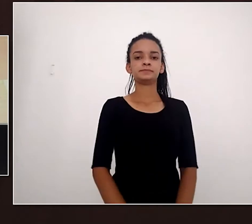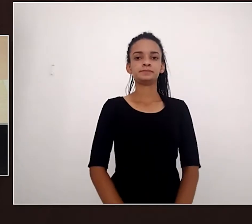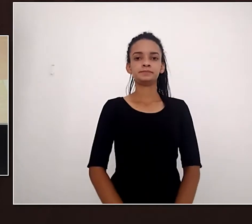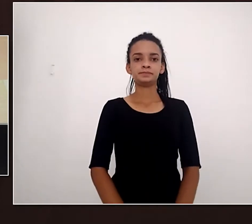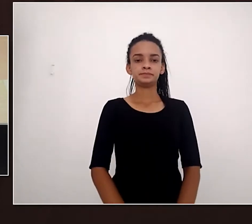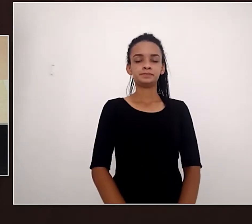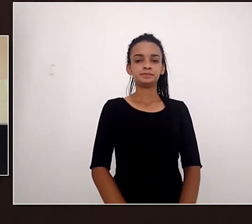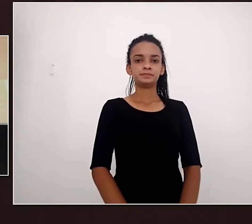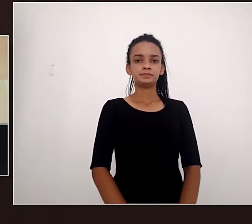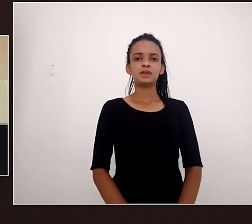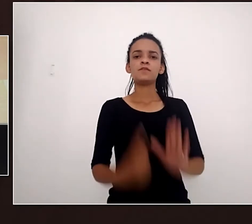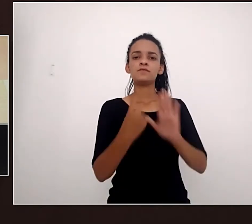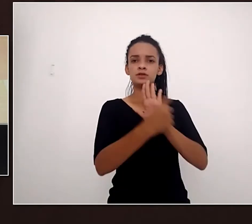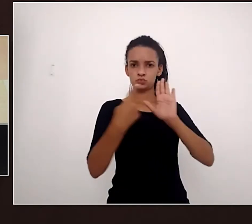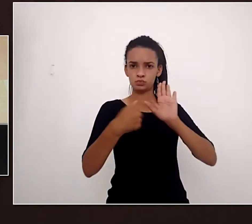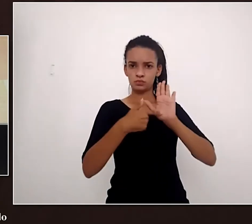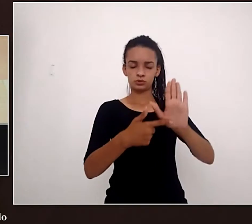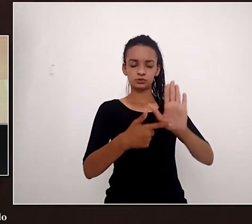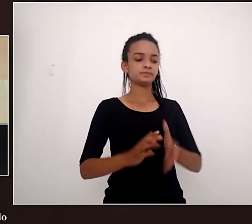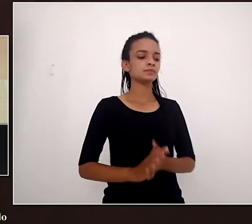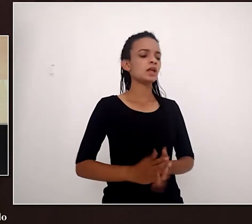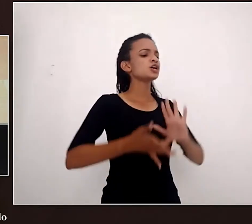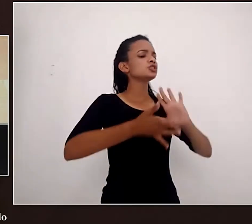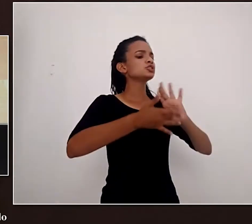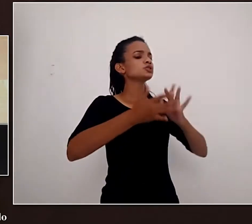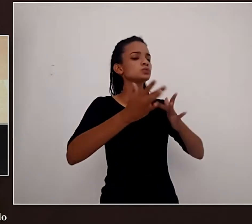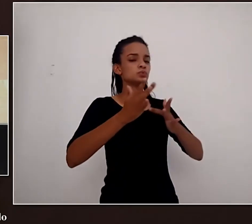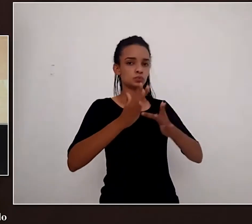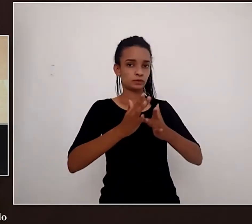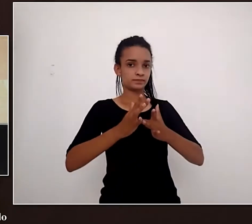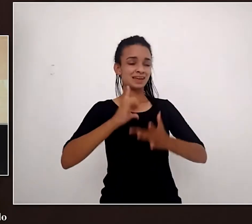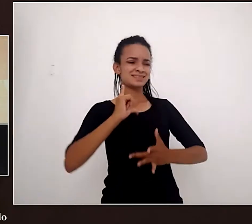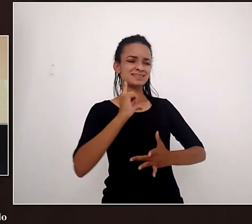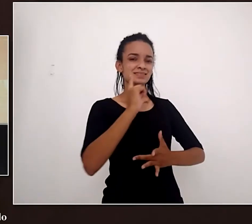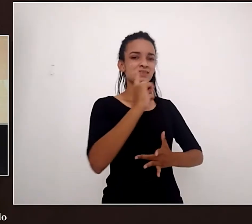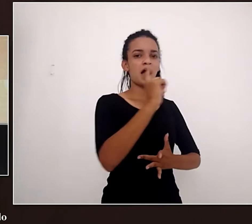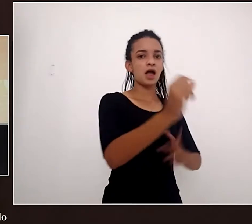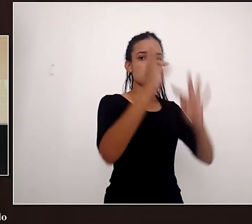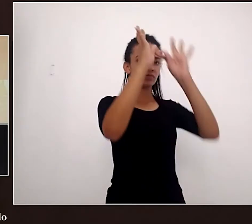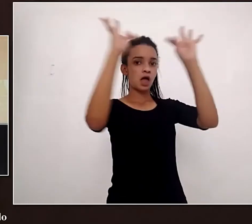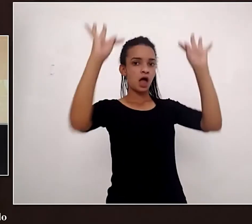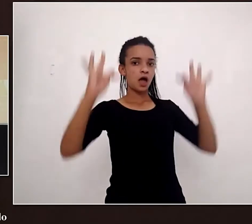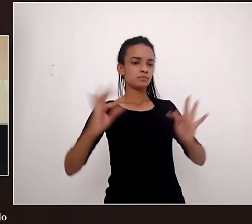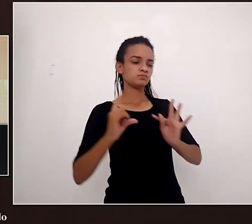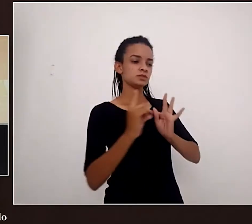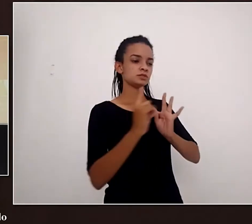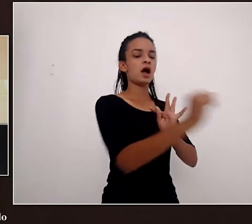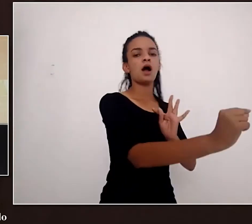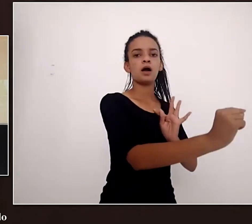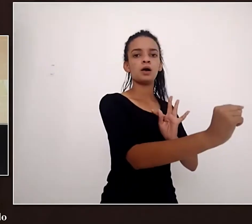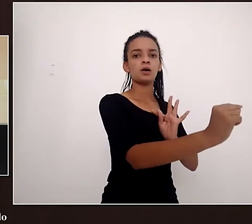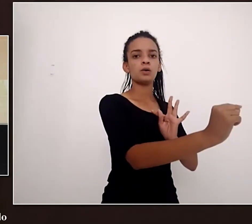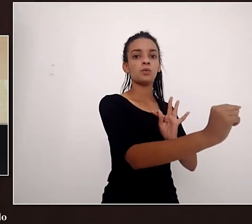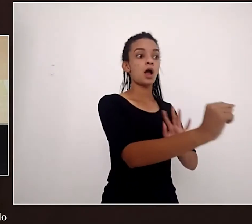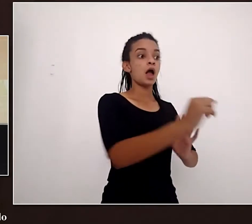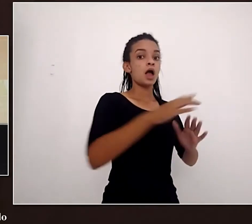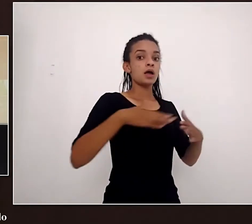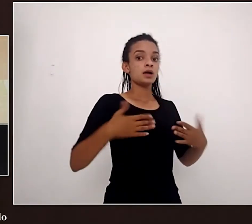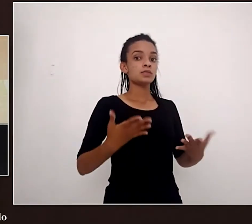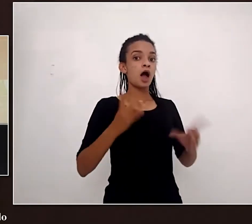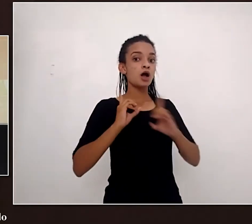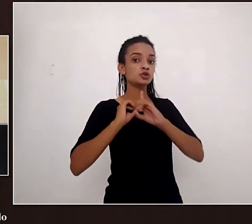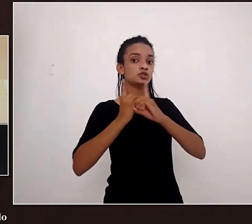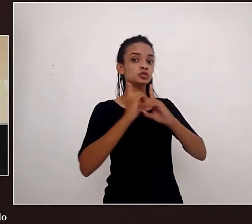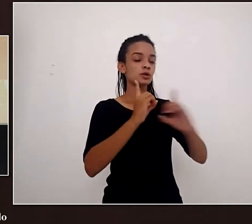Versículo 1 diz assim, tendo Jesus saído do templo, ia se retirando, quando se aproximaram dele os seus discípulos, para